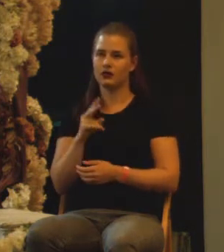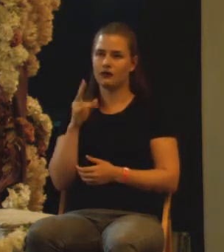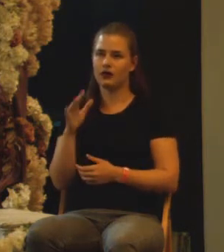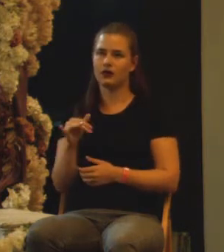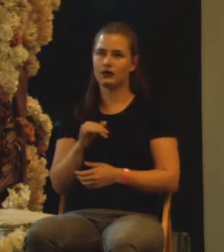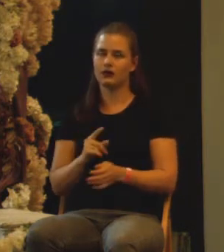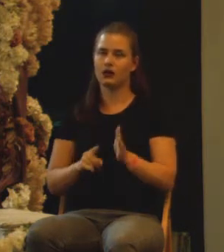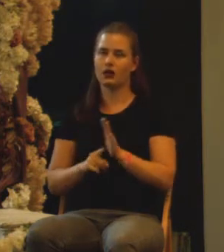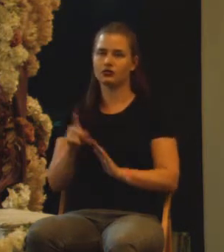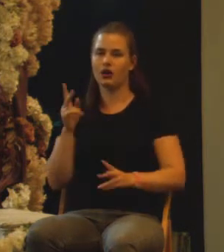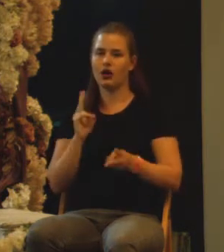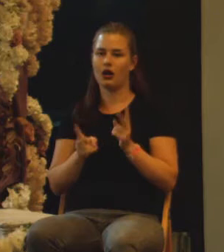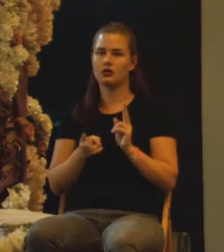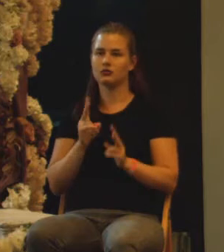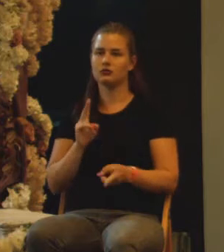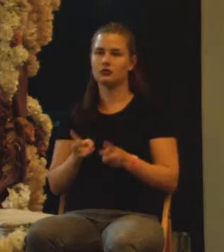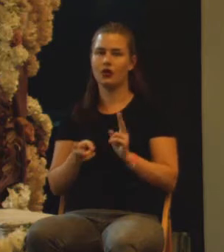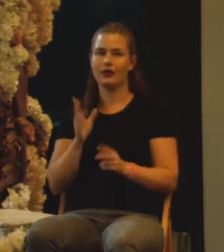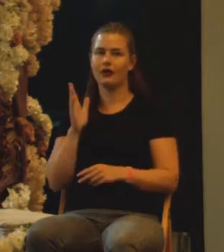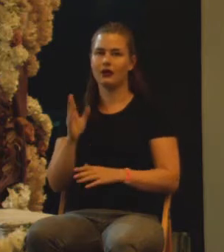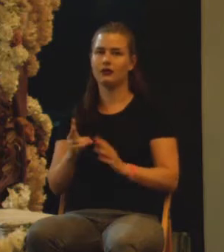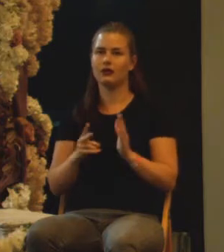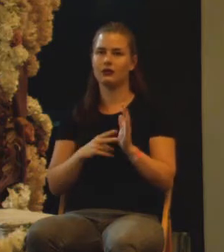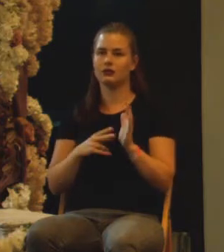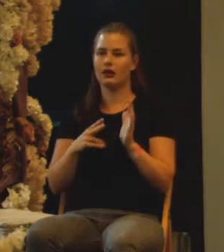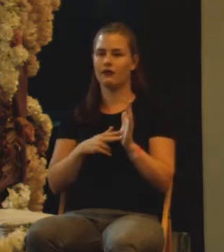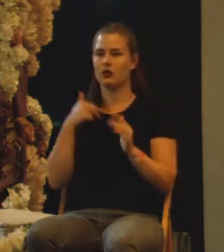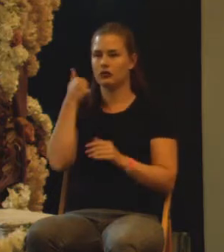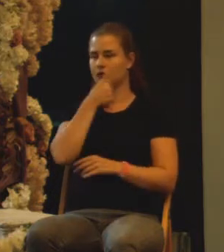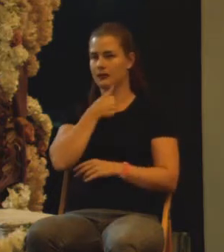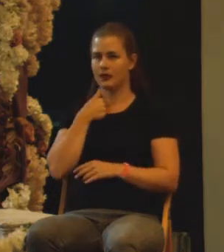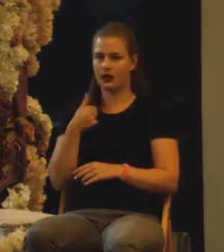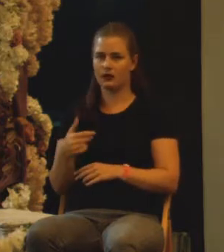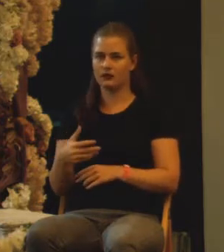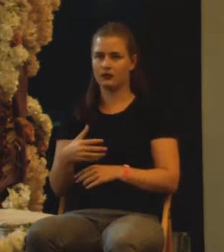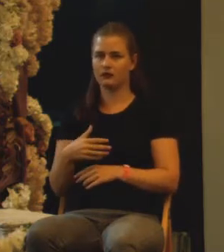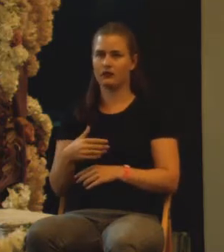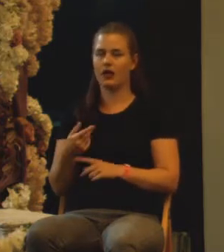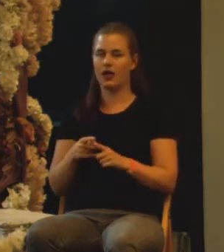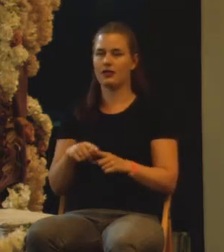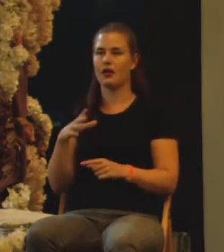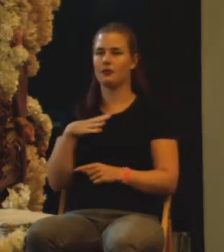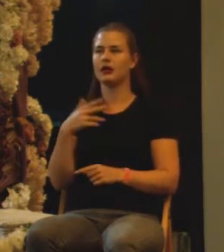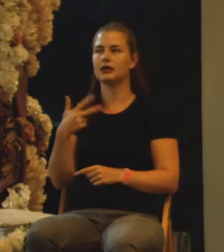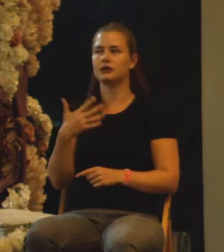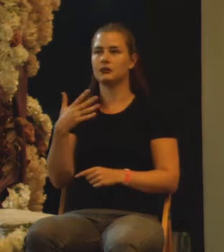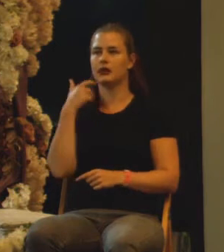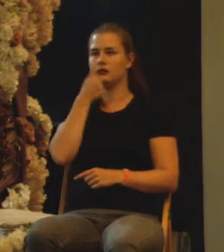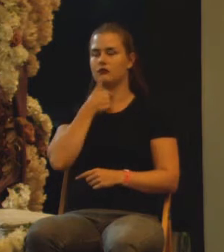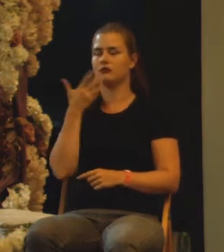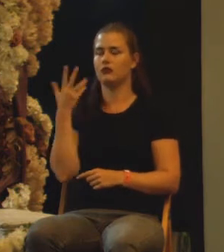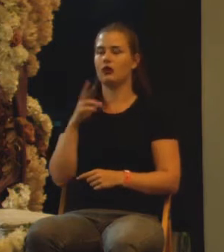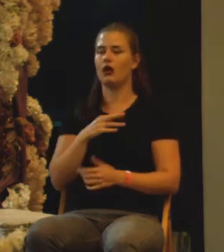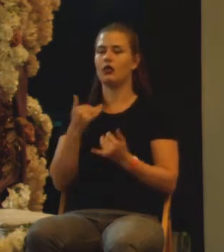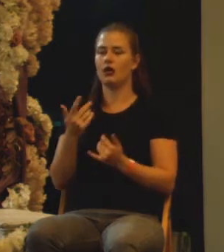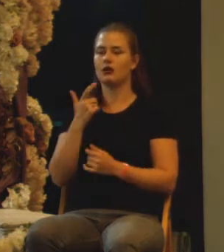и начала готовить вот как раз где-то в 7-8 лет, это как раз и было где-то 35 лет назад. Я для